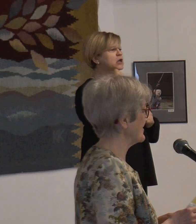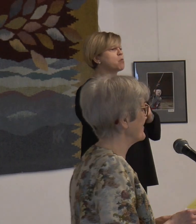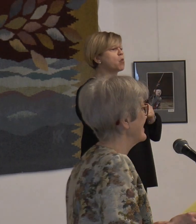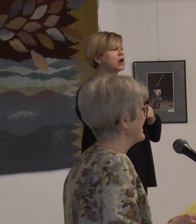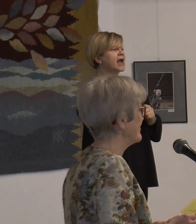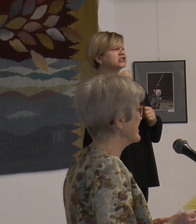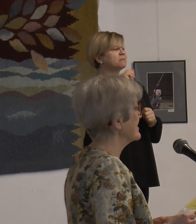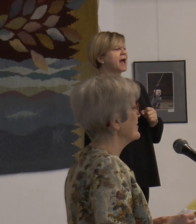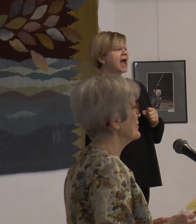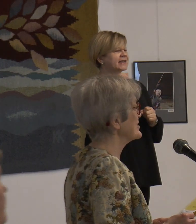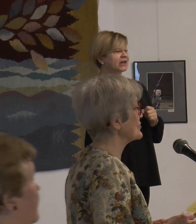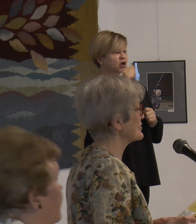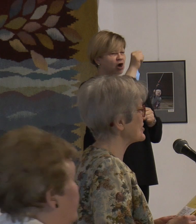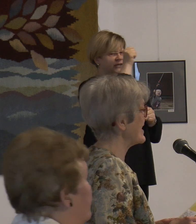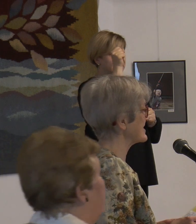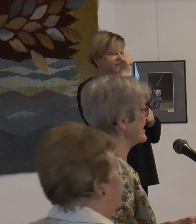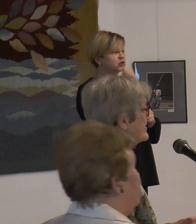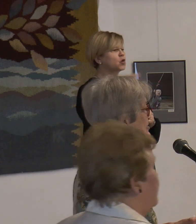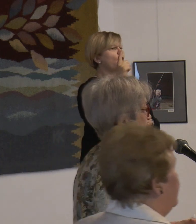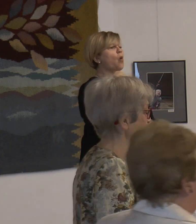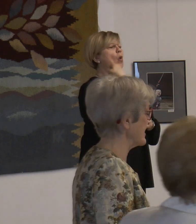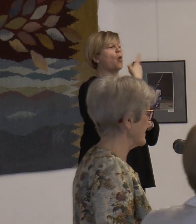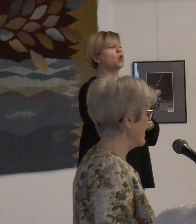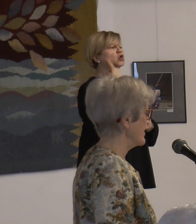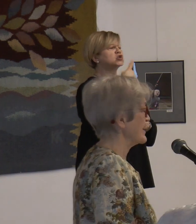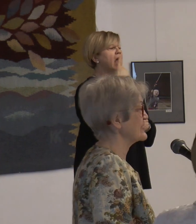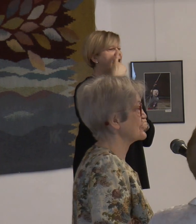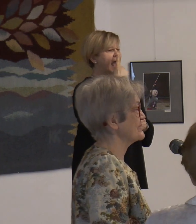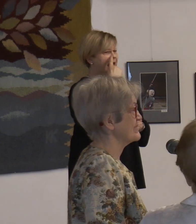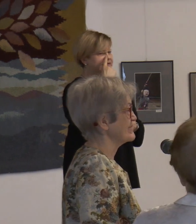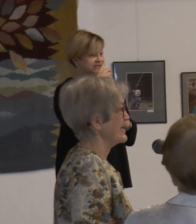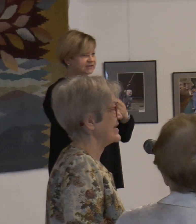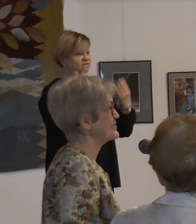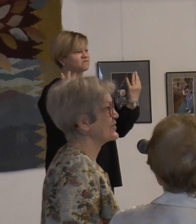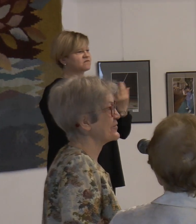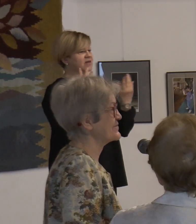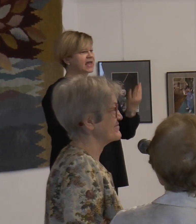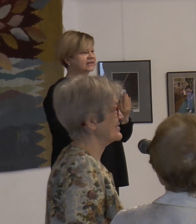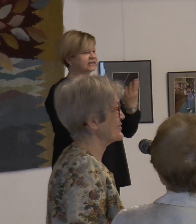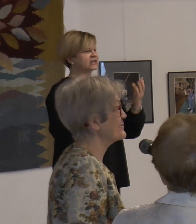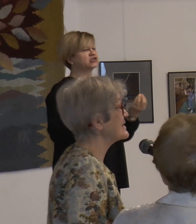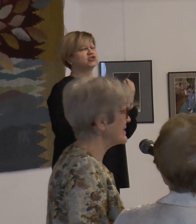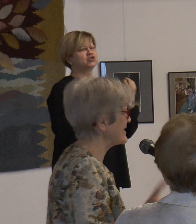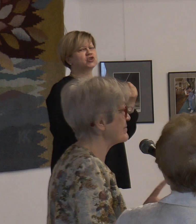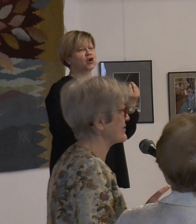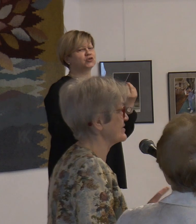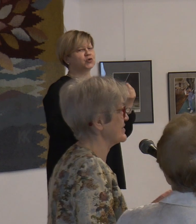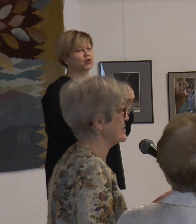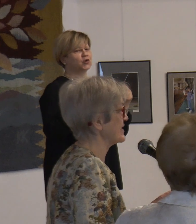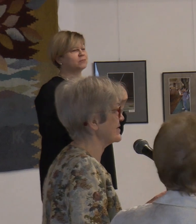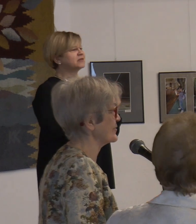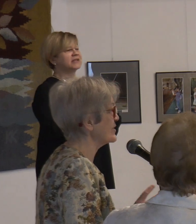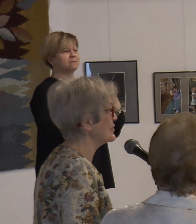Máriának a nevét. Ő is orosházi kedves vendég, és hát nagyon, nagyon mindig